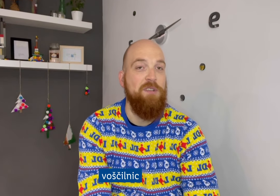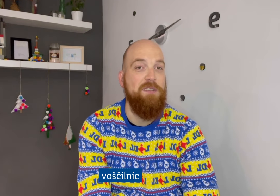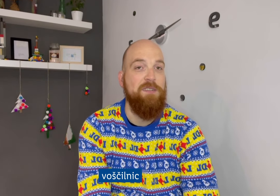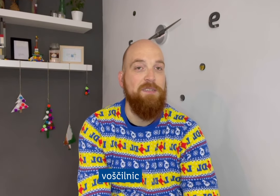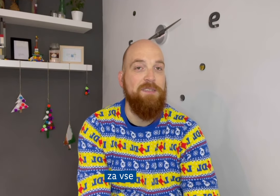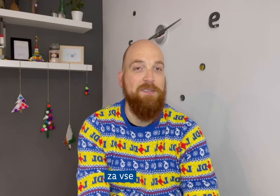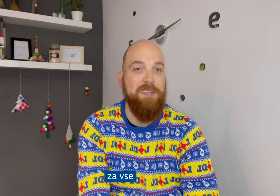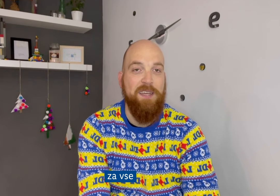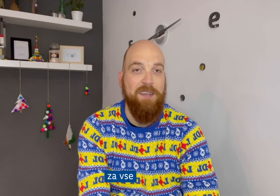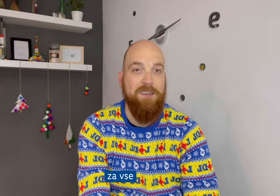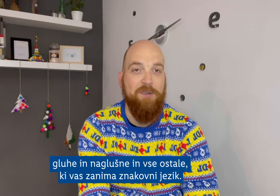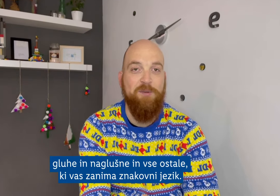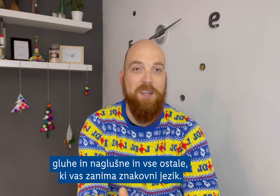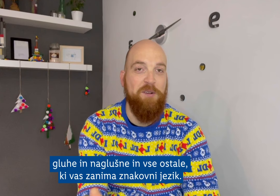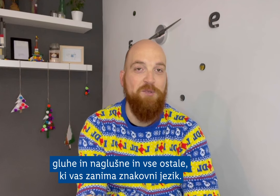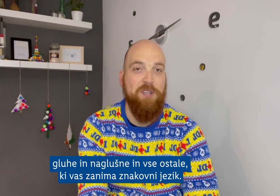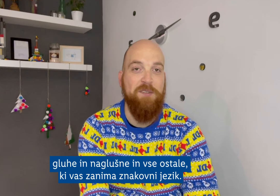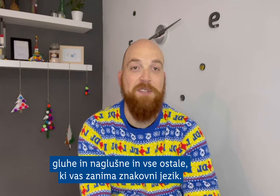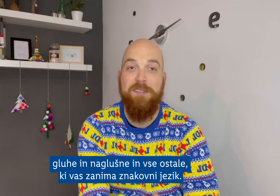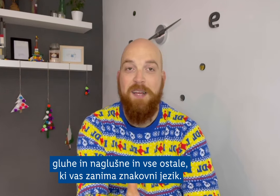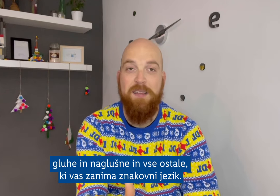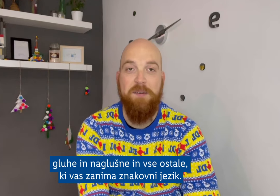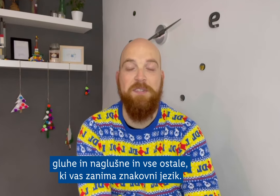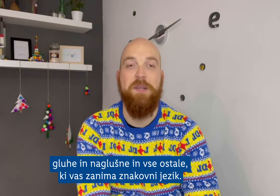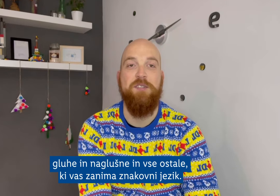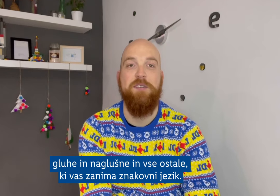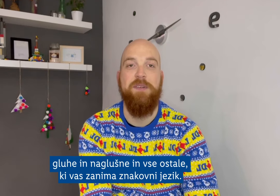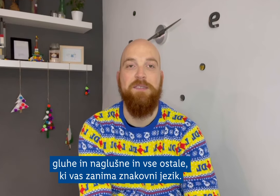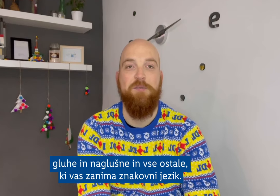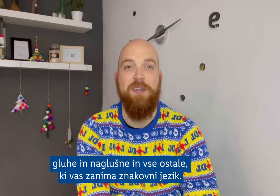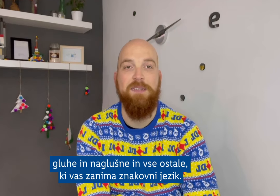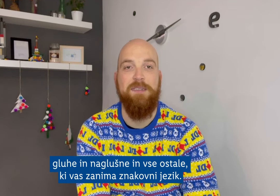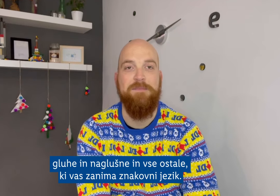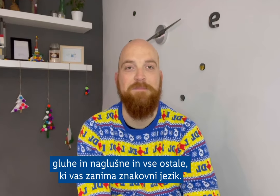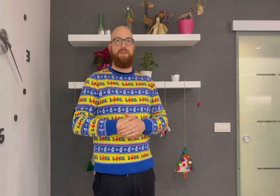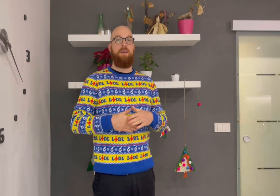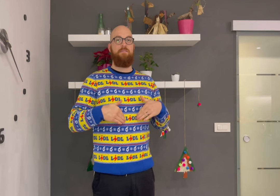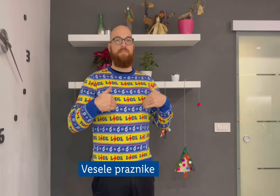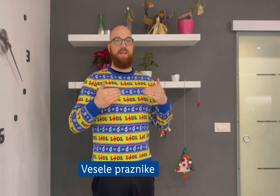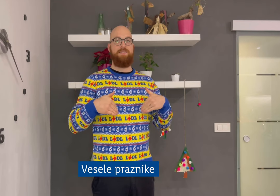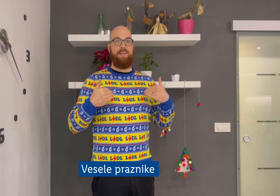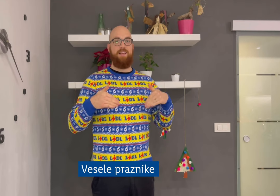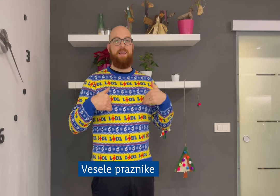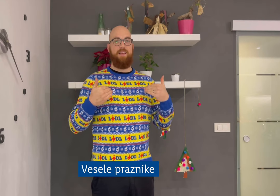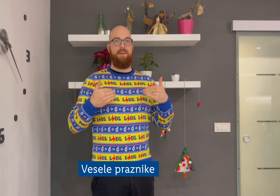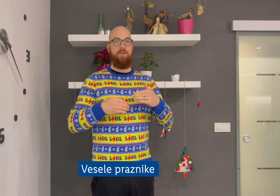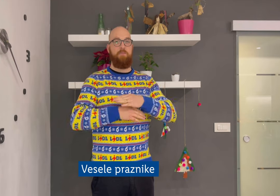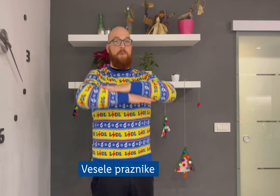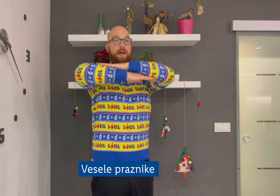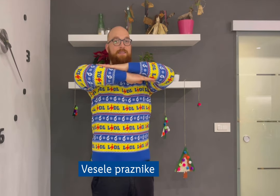poščinnic za vse gluhe, naglušne in vse ostale, ki vas pač zanima znakovni jezik. Vesele